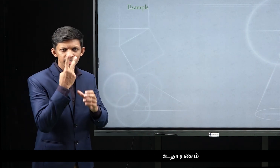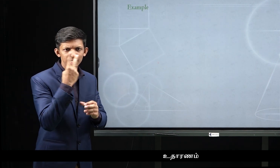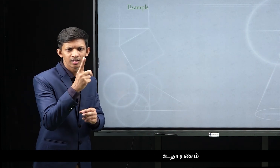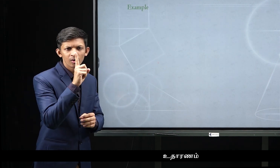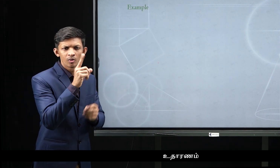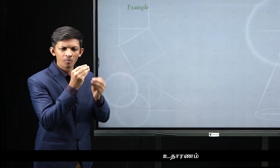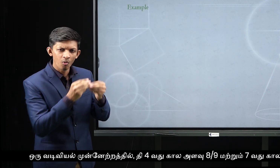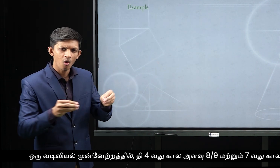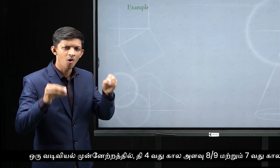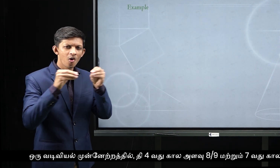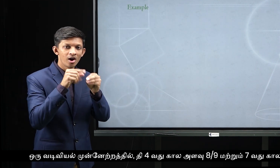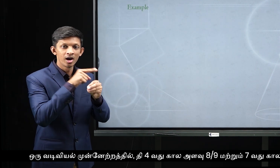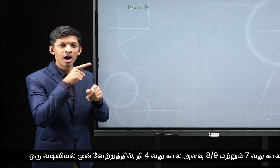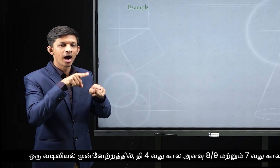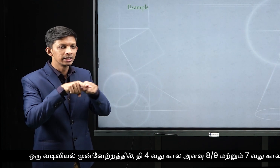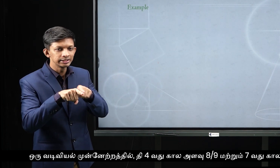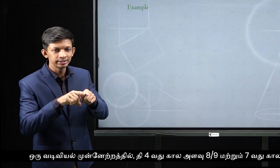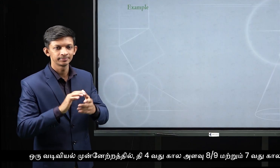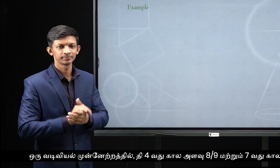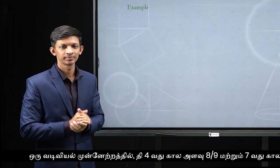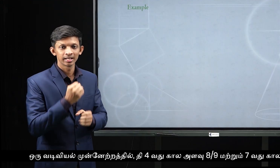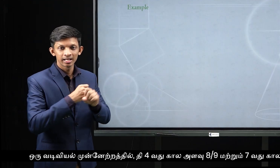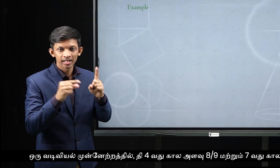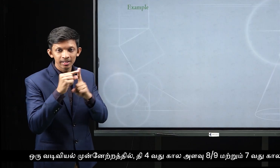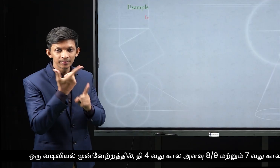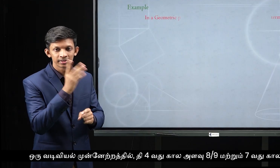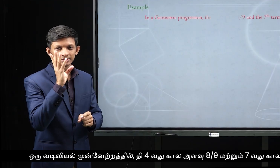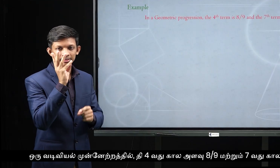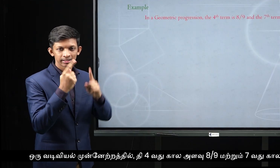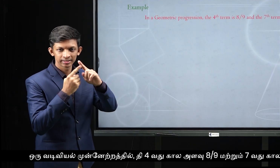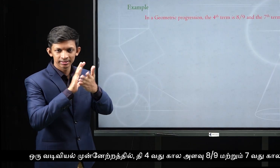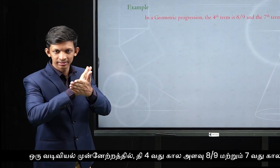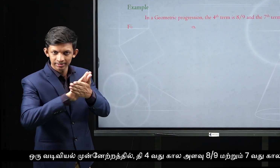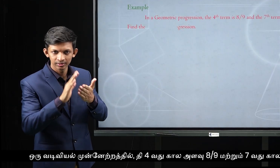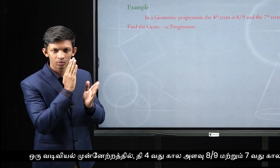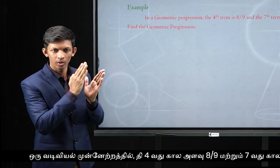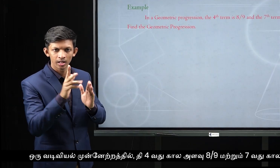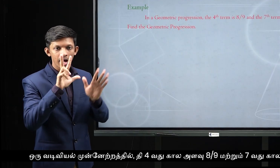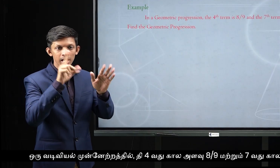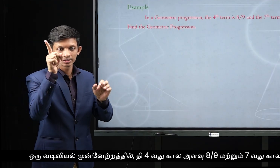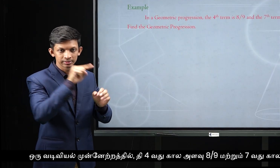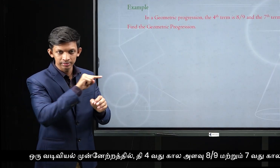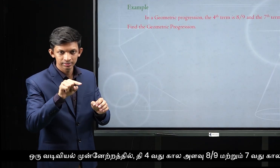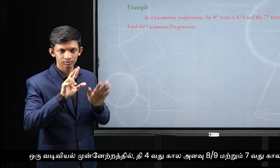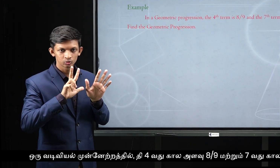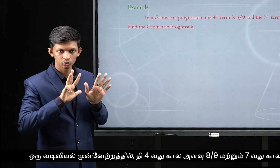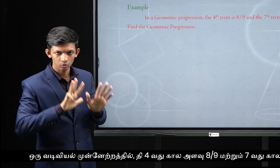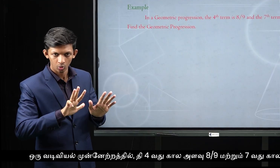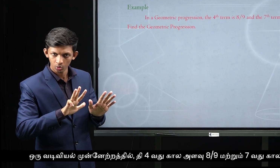உதாரணம் ஒரு வடிவியல் முன்னேற்றத்தில் 4வது கால அளவை 8/9 மற்றும் 7வது